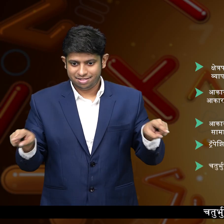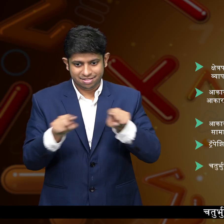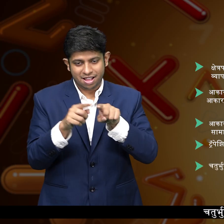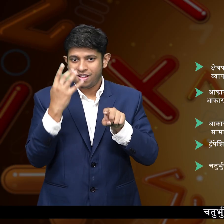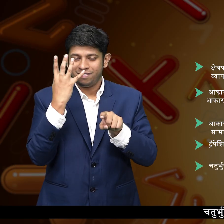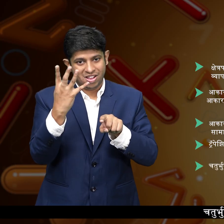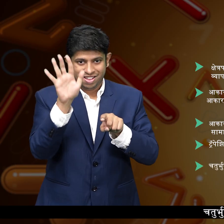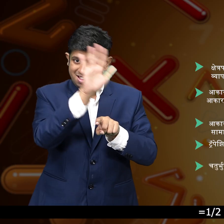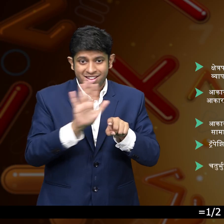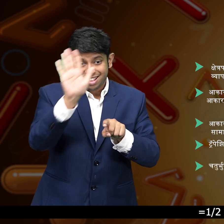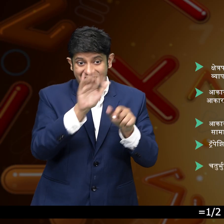चतुर्भुजाचे क्षेत्रफळ बरोबर